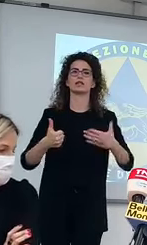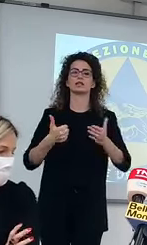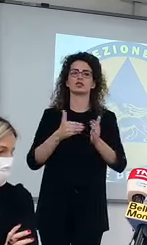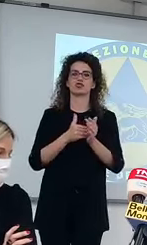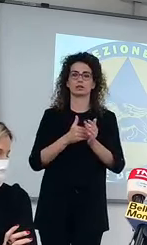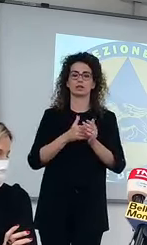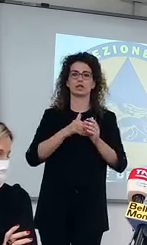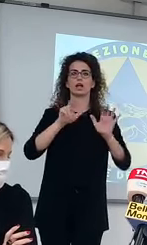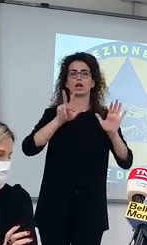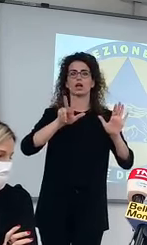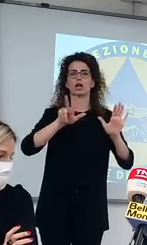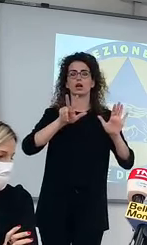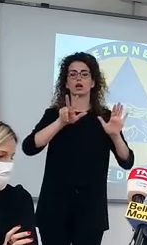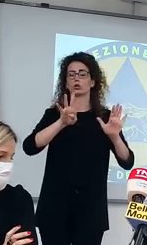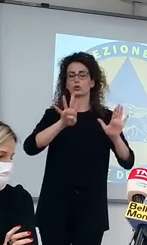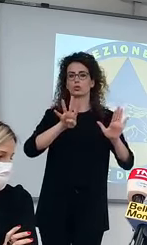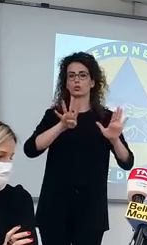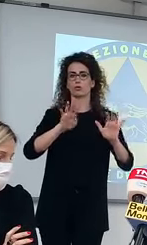16.919,